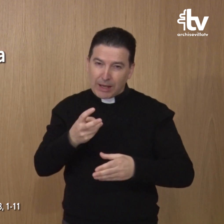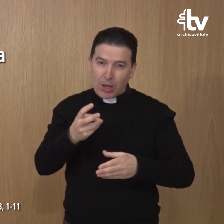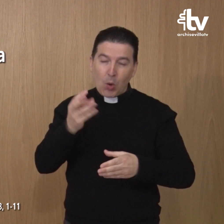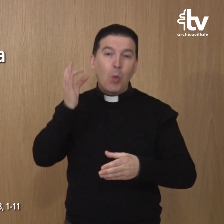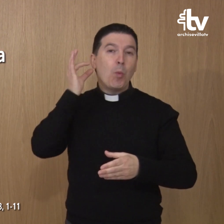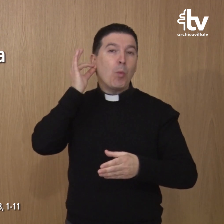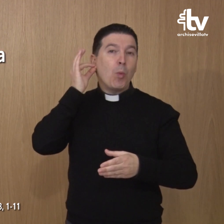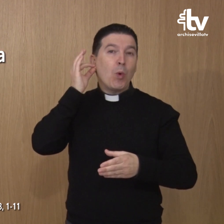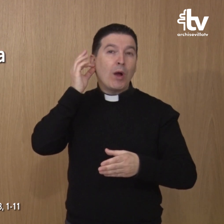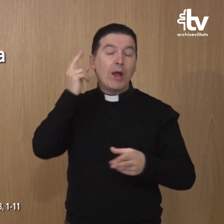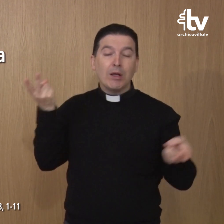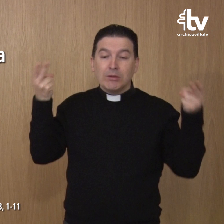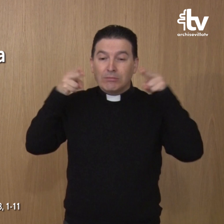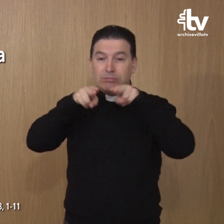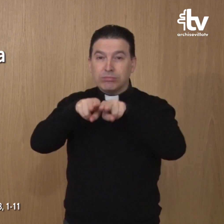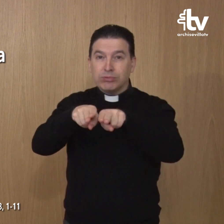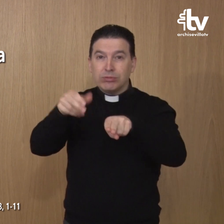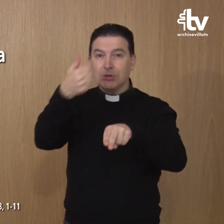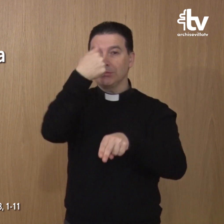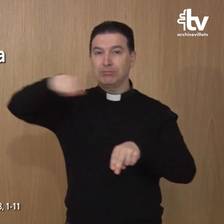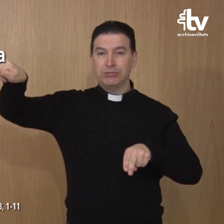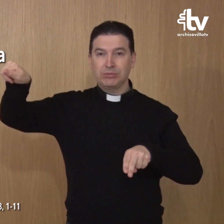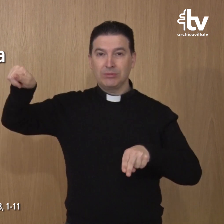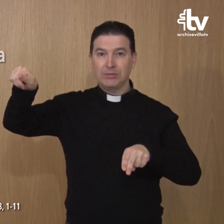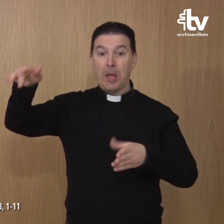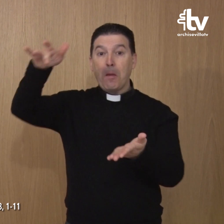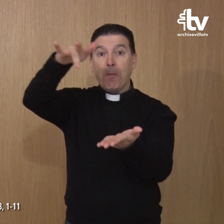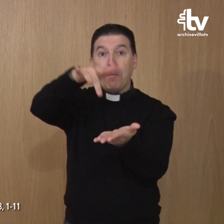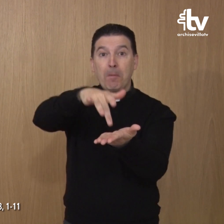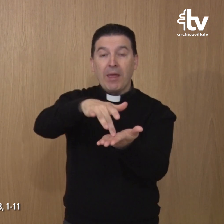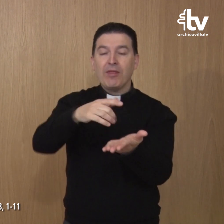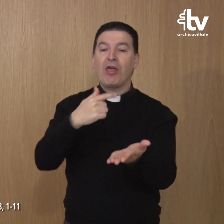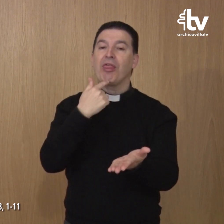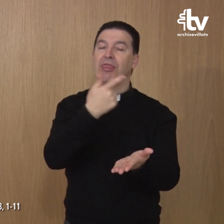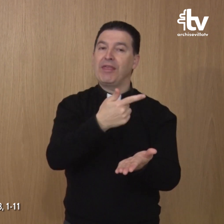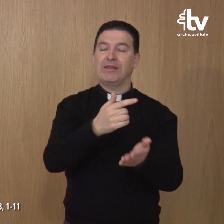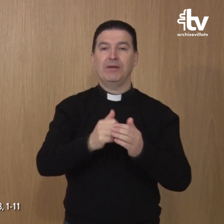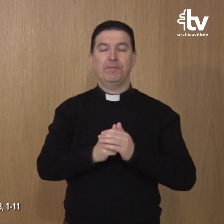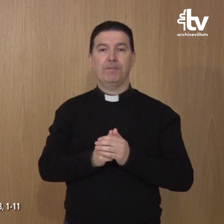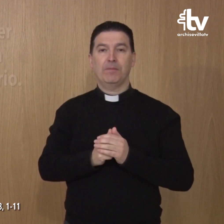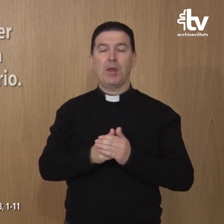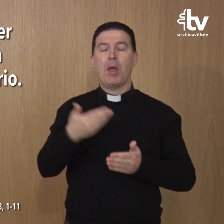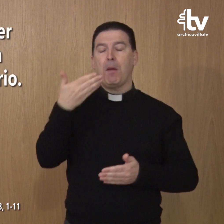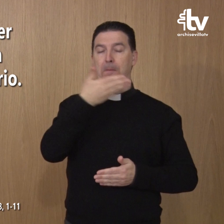le traen una mujer sorprendida en adulterio, y colocándola en medio, le dijeron, Maestro,